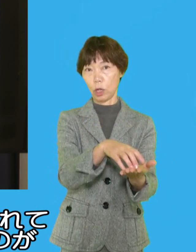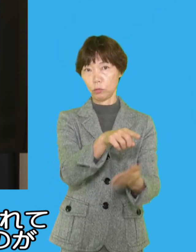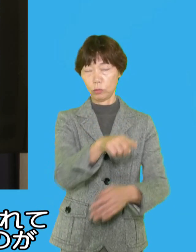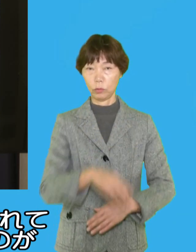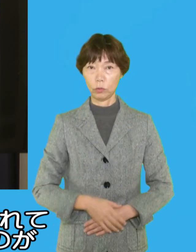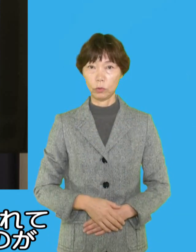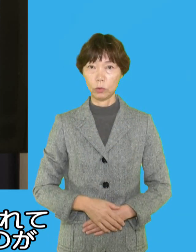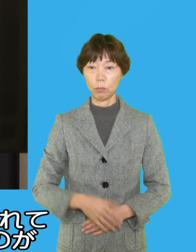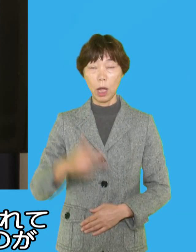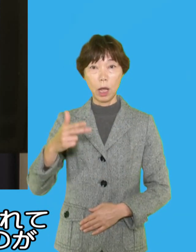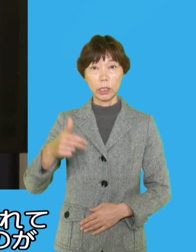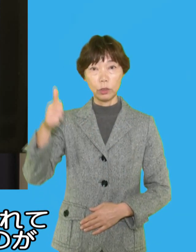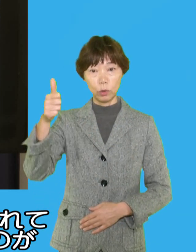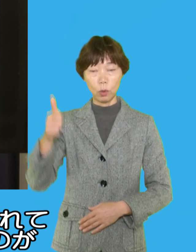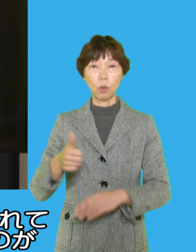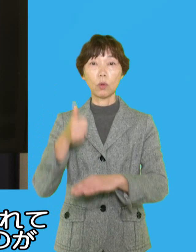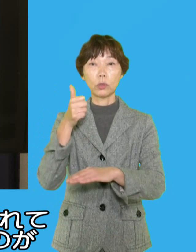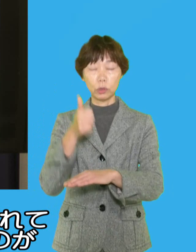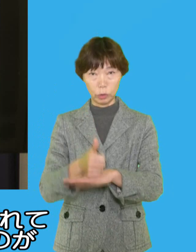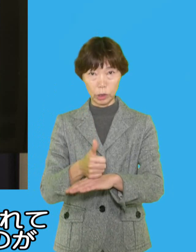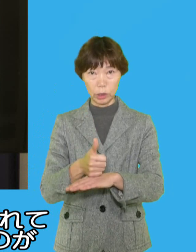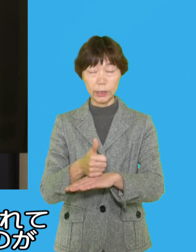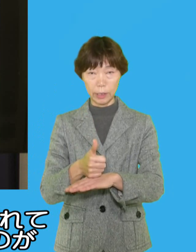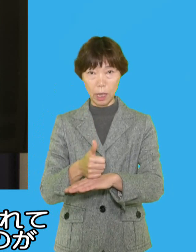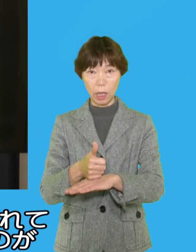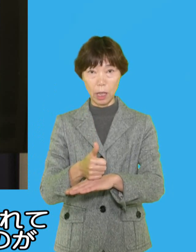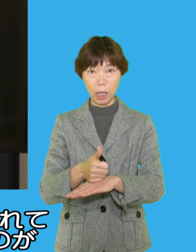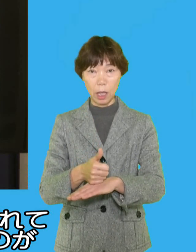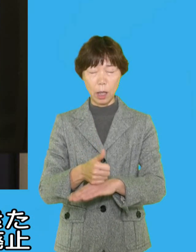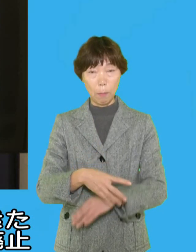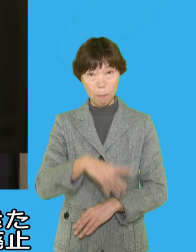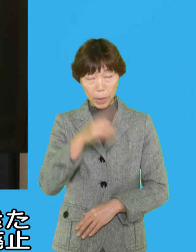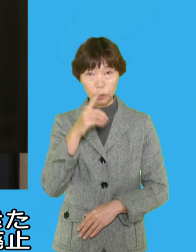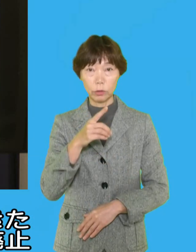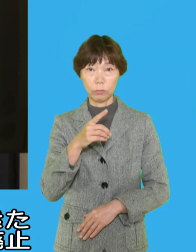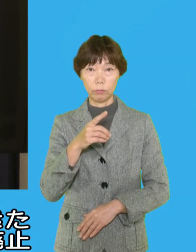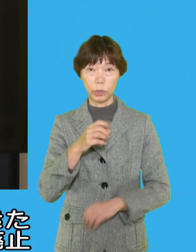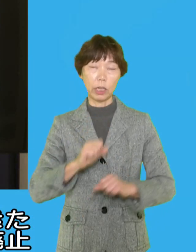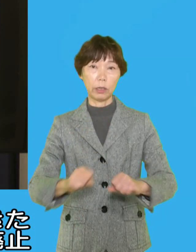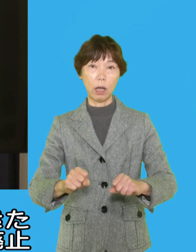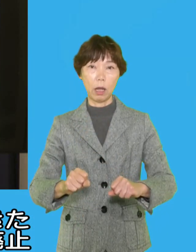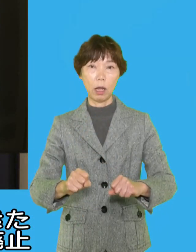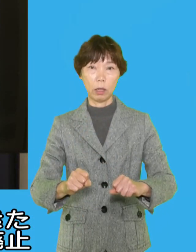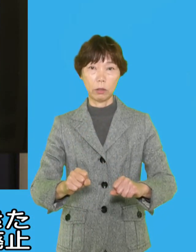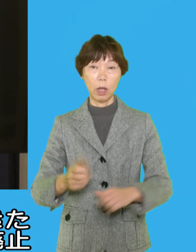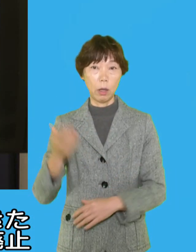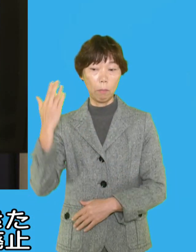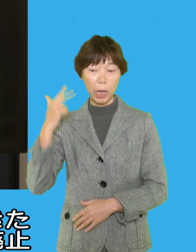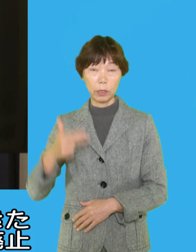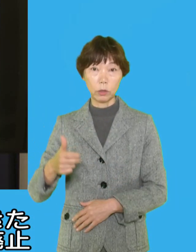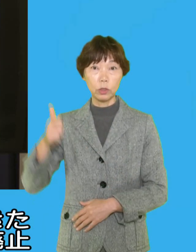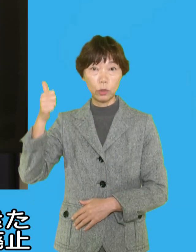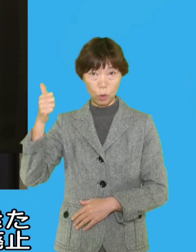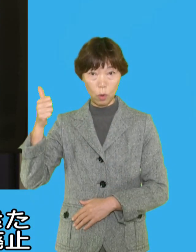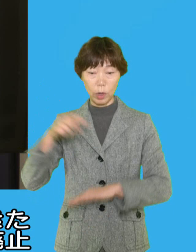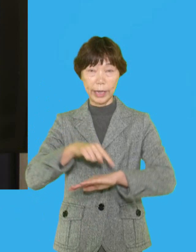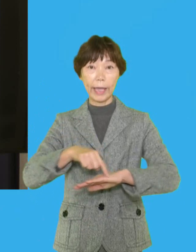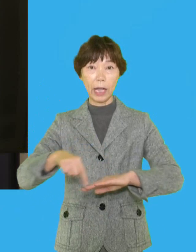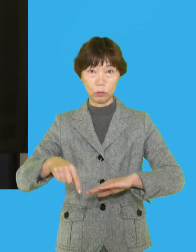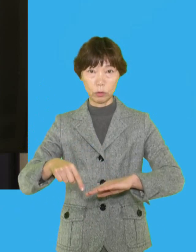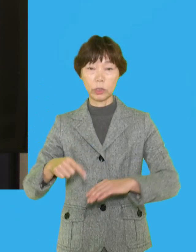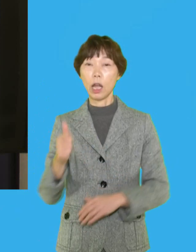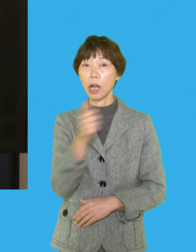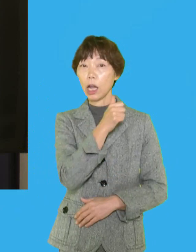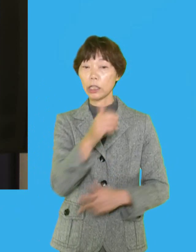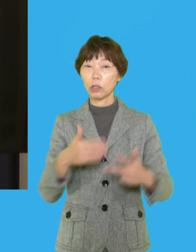市長ご自身が就任されてですね、真っ先に手をつけられたのが前市長が手掛けてきたガイダンス施設の廃止、はい、